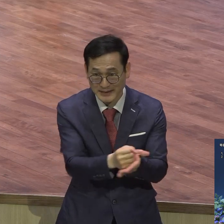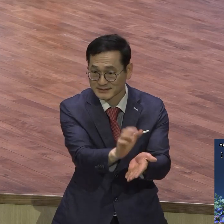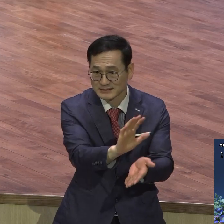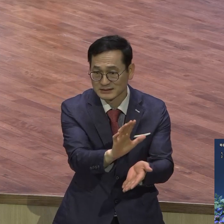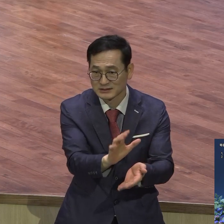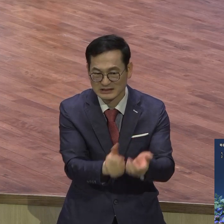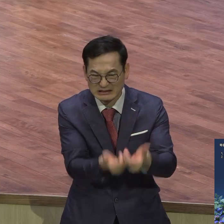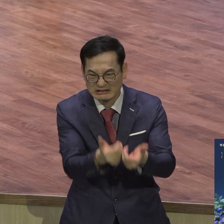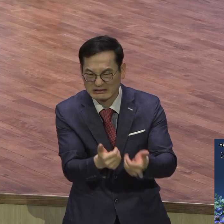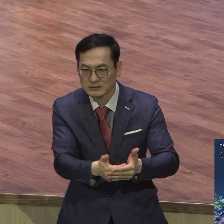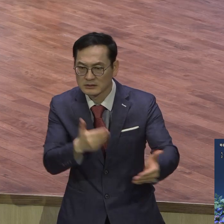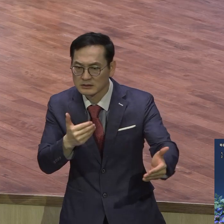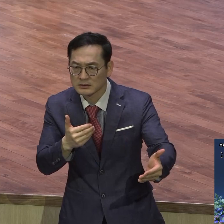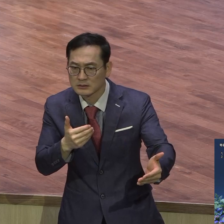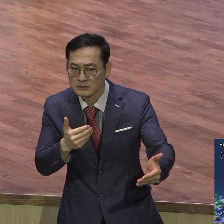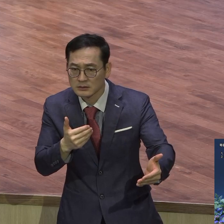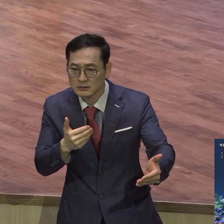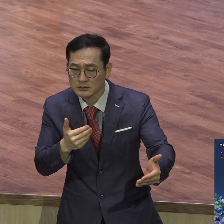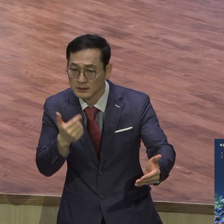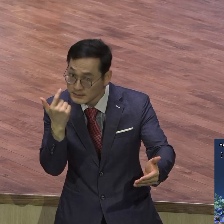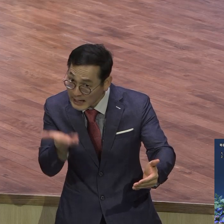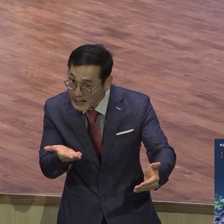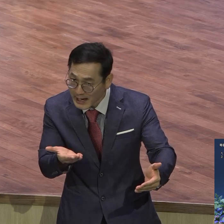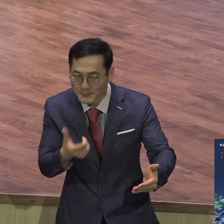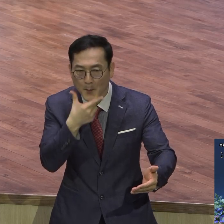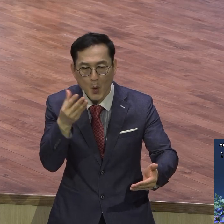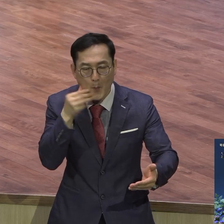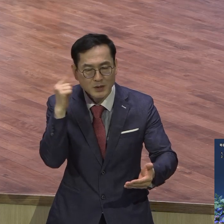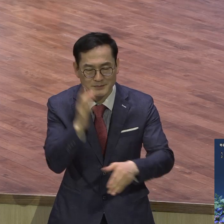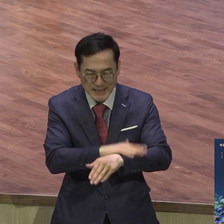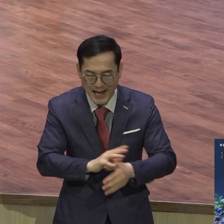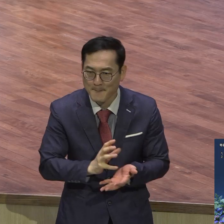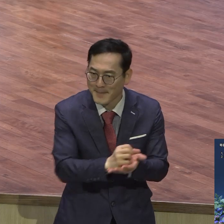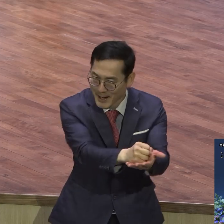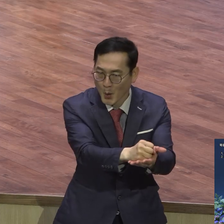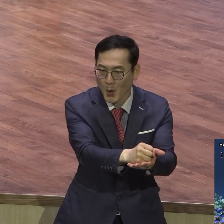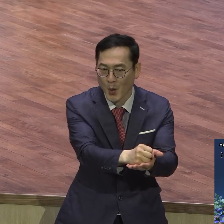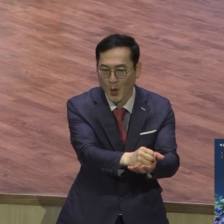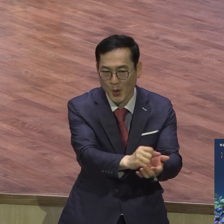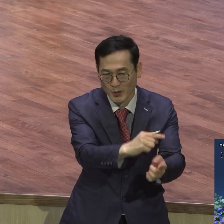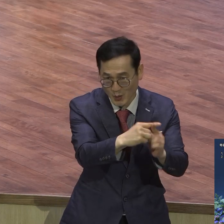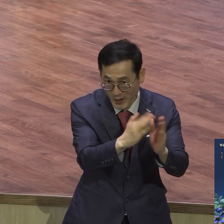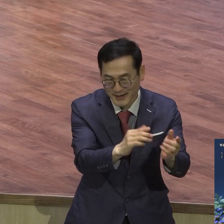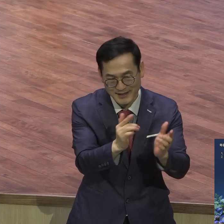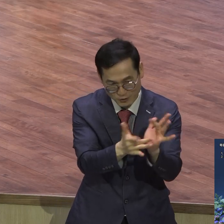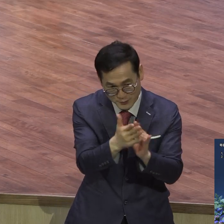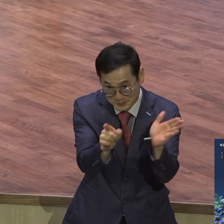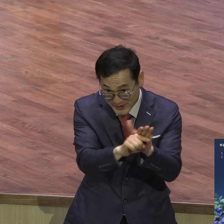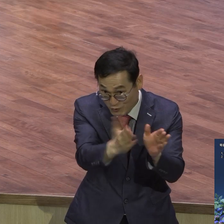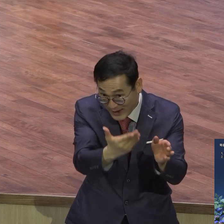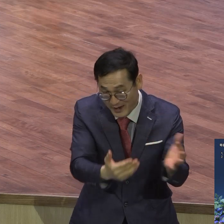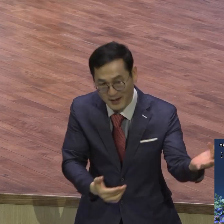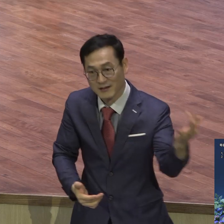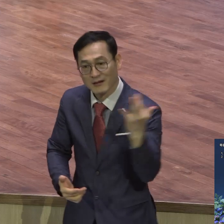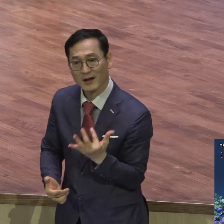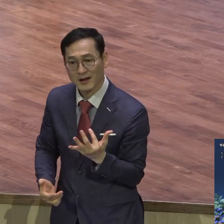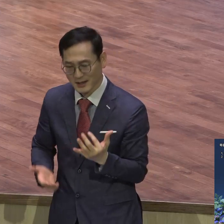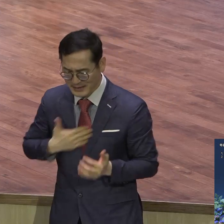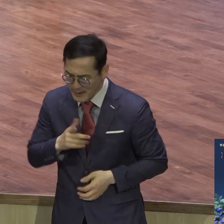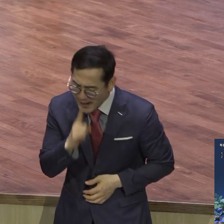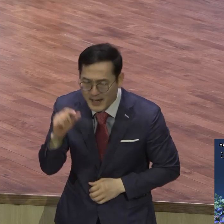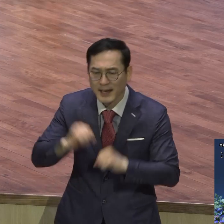생명을 살. 다시 말하면 교회가 부흥이 되겠냐 안 되겠냐 내가 이렇게 함으로 교회 부흥이 육이 되겠냐 손해야 되겠냐 간단한